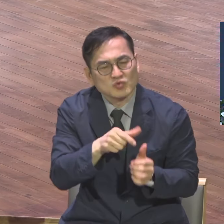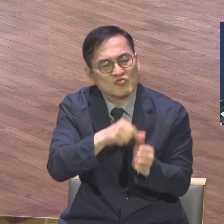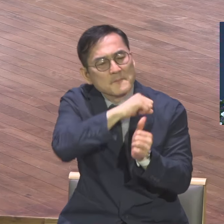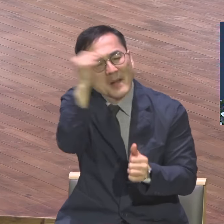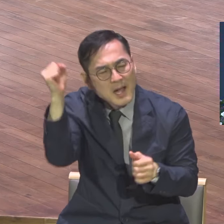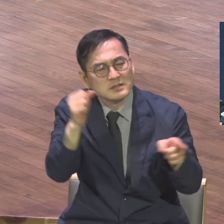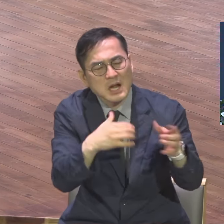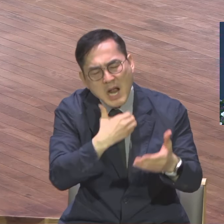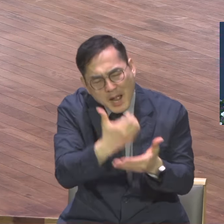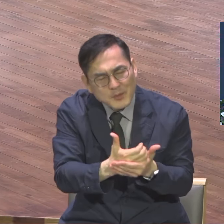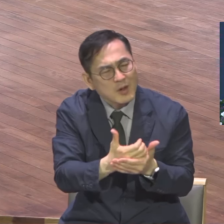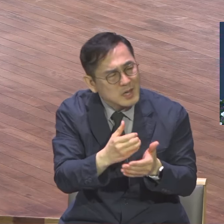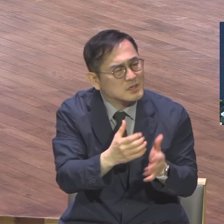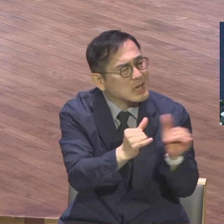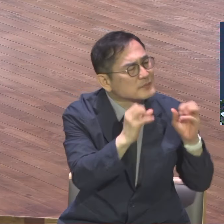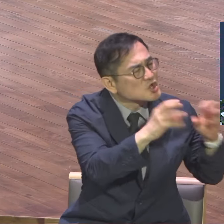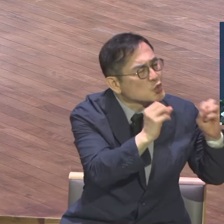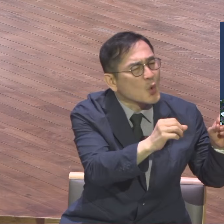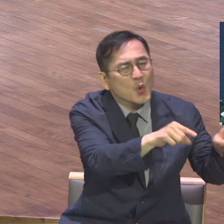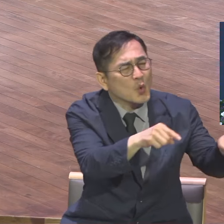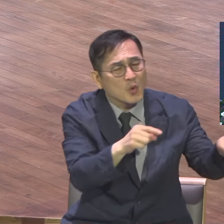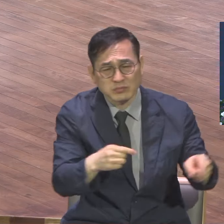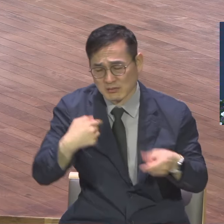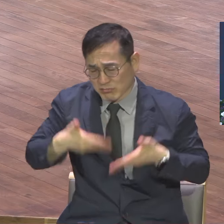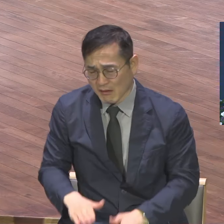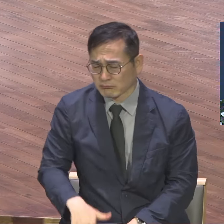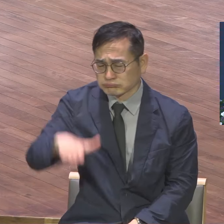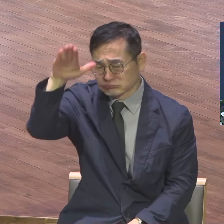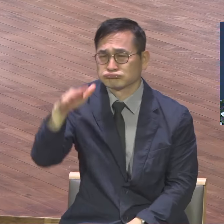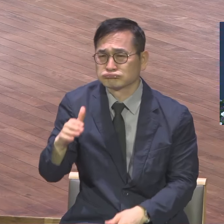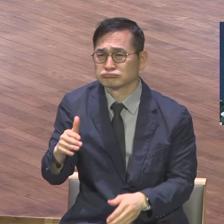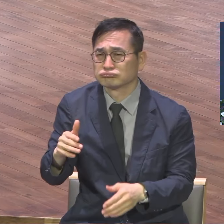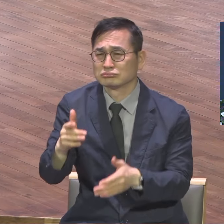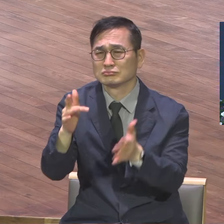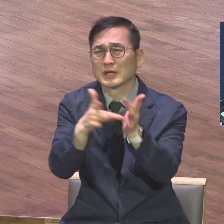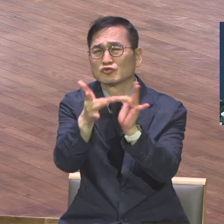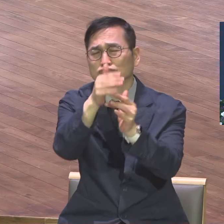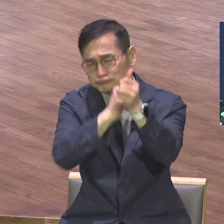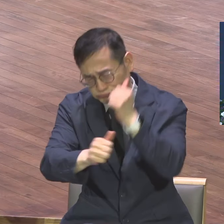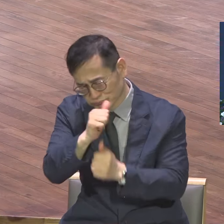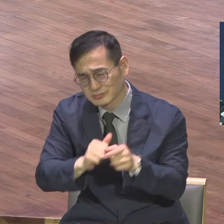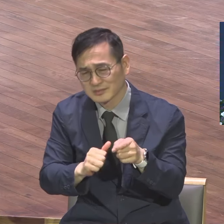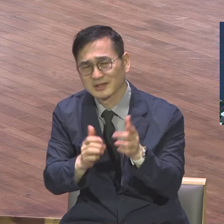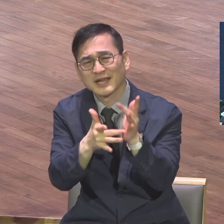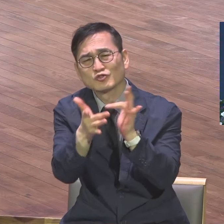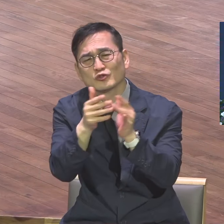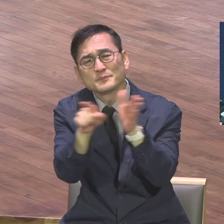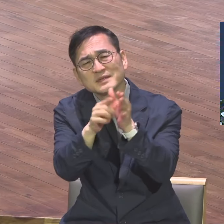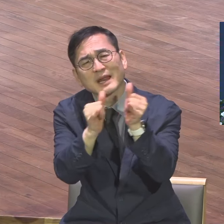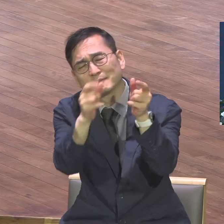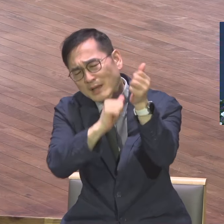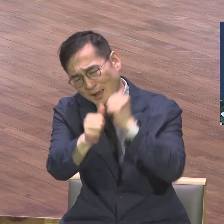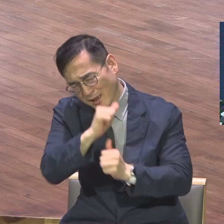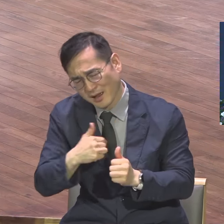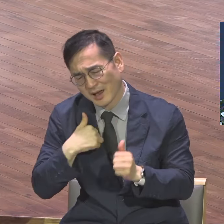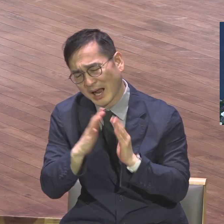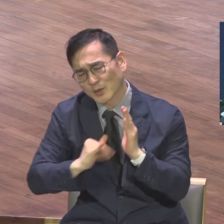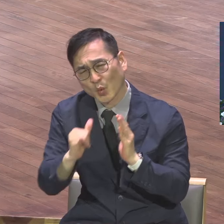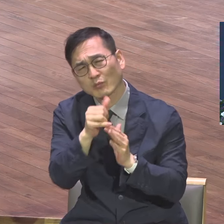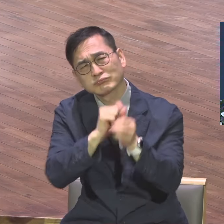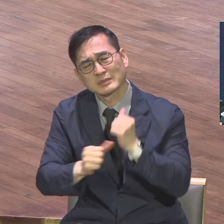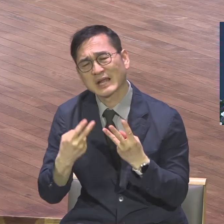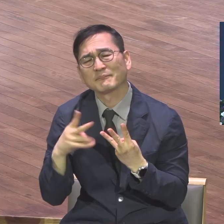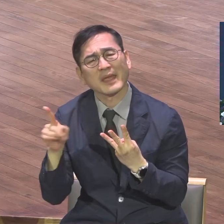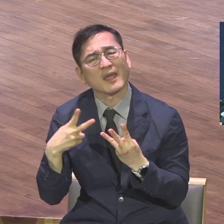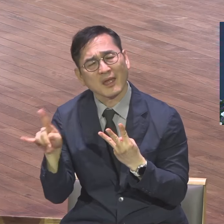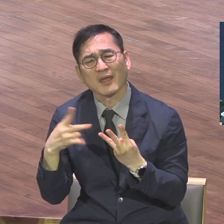구원받고 막 너무 감격해서 막 전도하지 무슨 모태 신앙이 그것도 3대째인데 전도합니까? 전도 해본 적이 없어요. 그런데